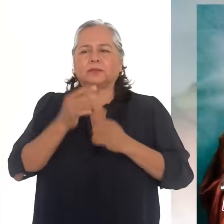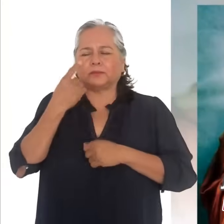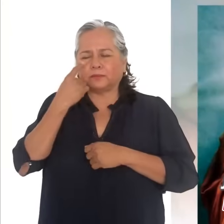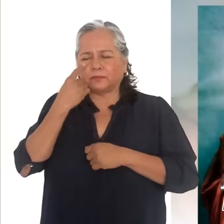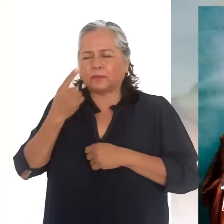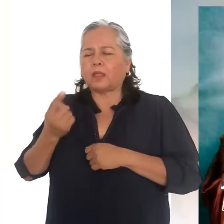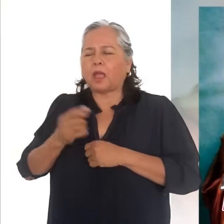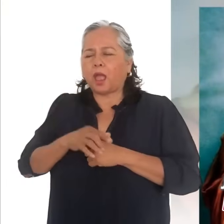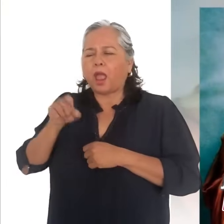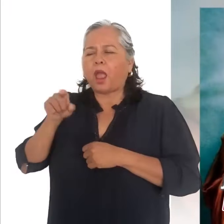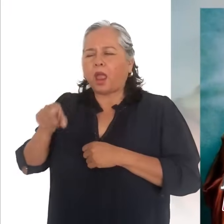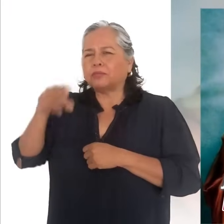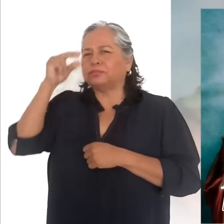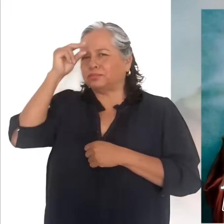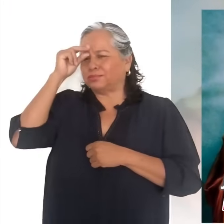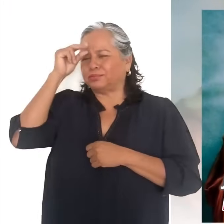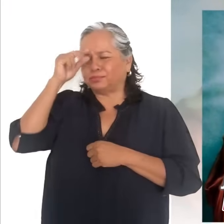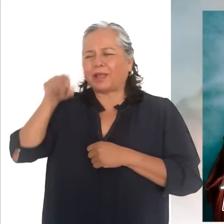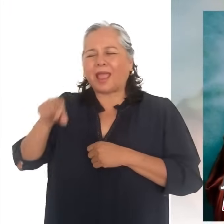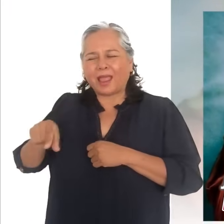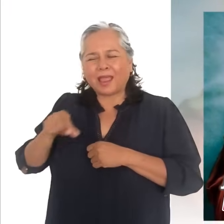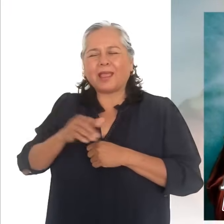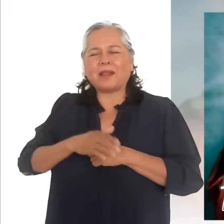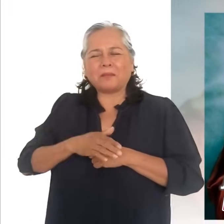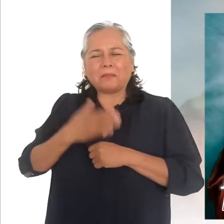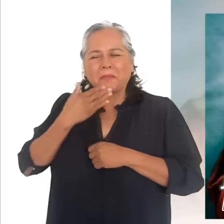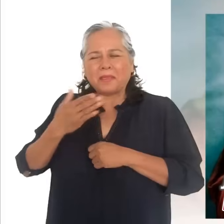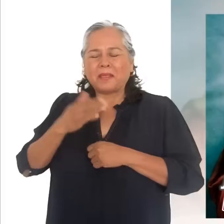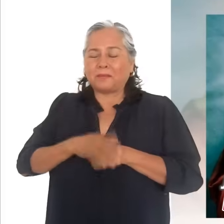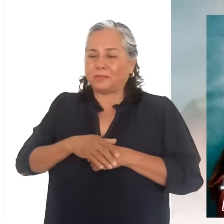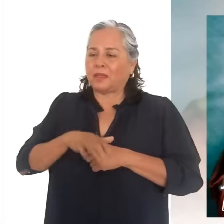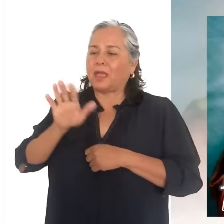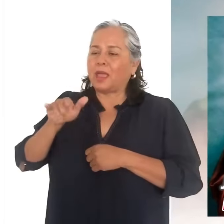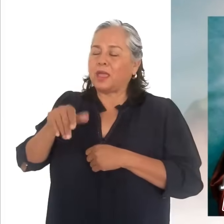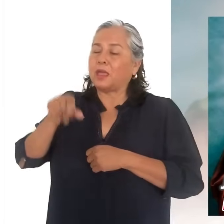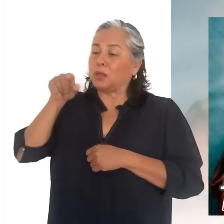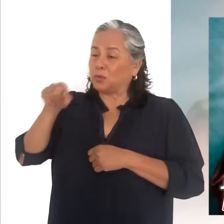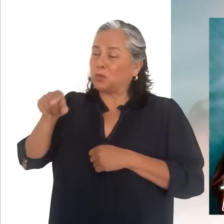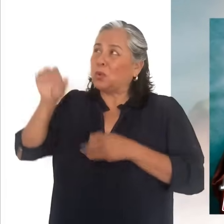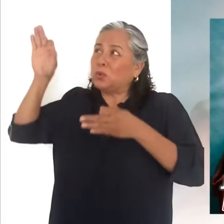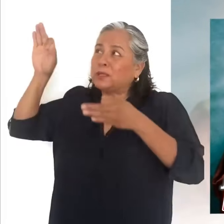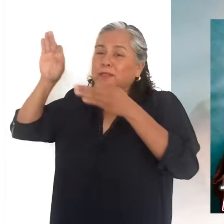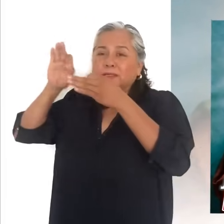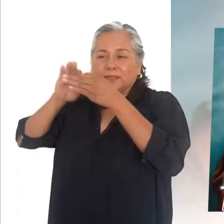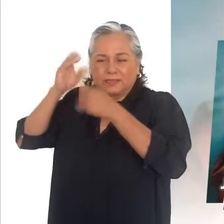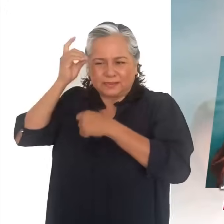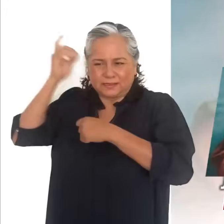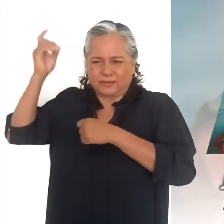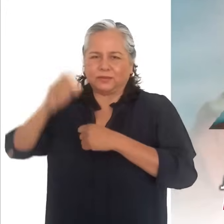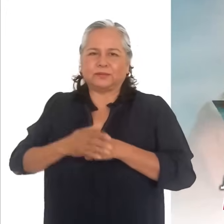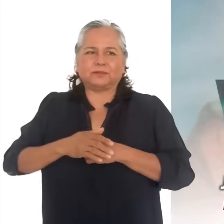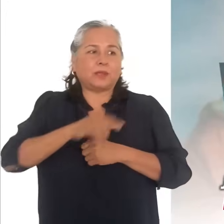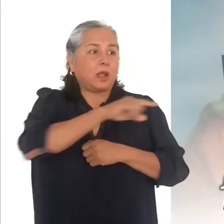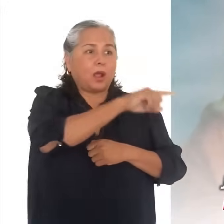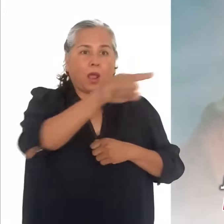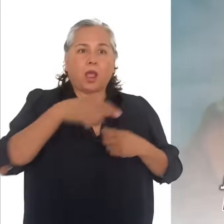viendo que había hablado muy sensatamente, le dijo, no estás lejos del reino de Dios. Y